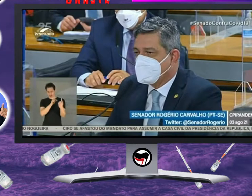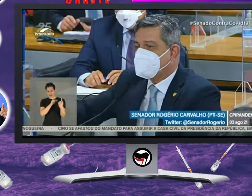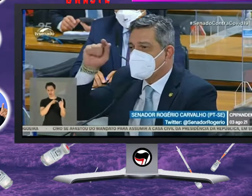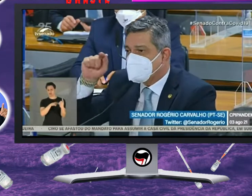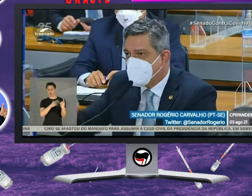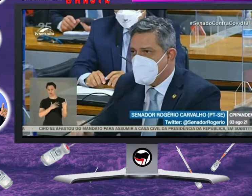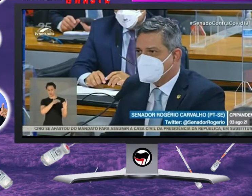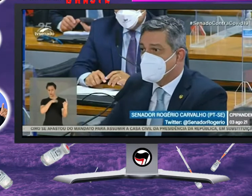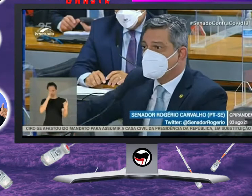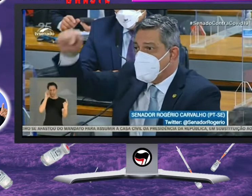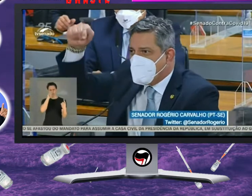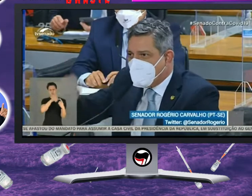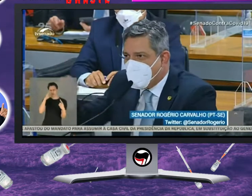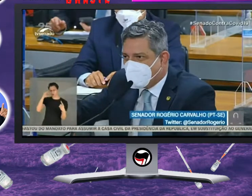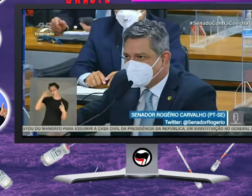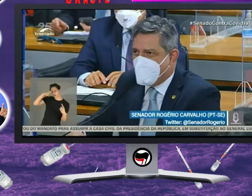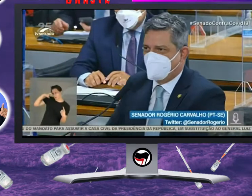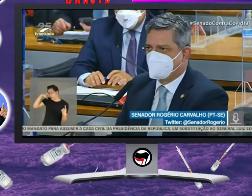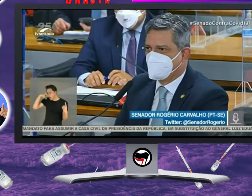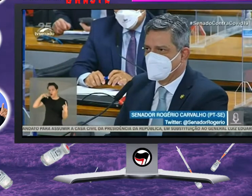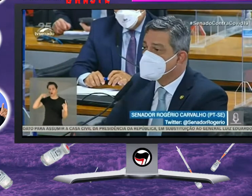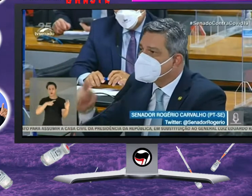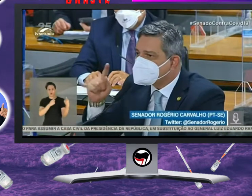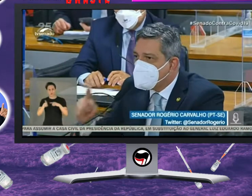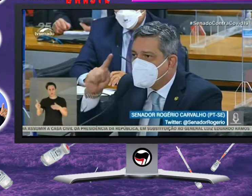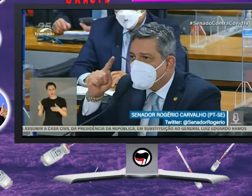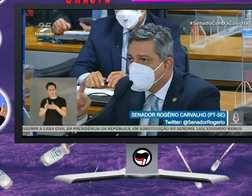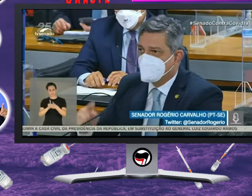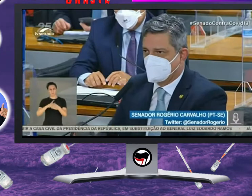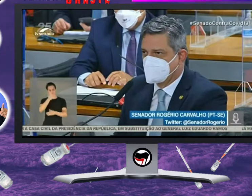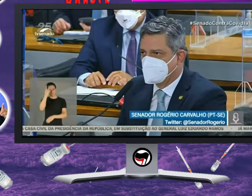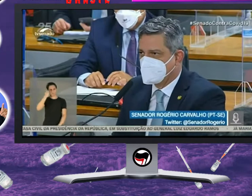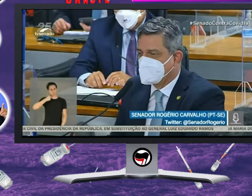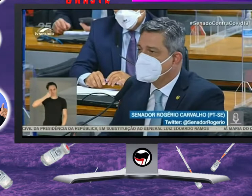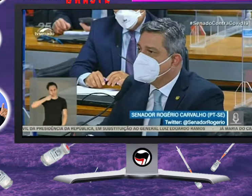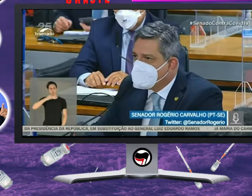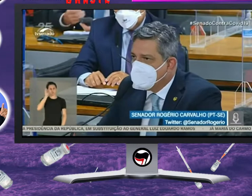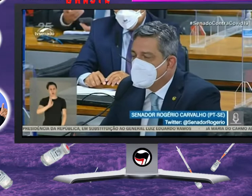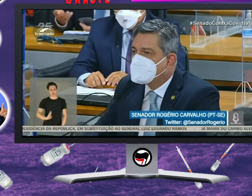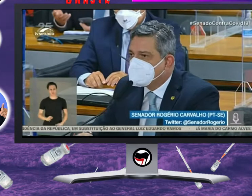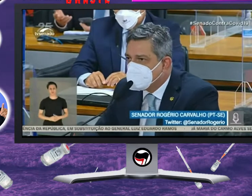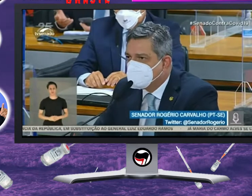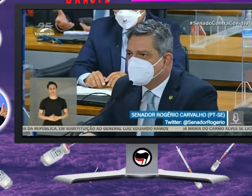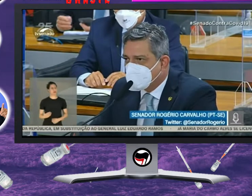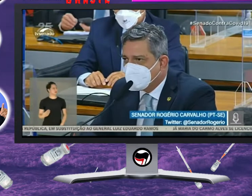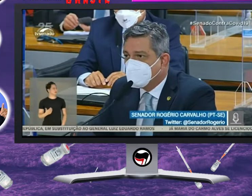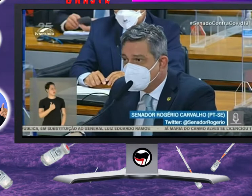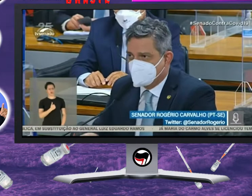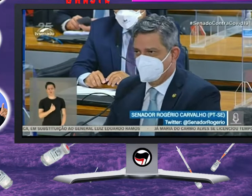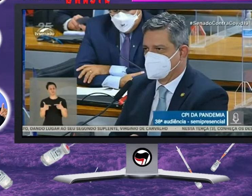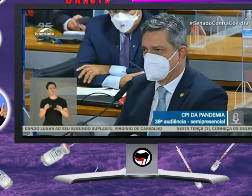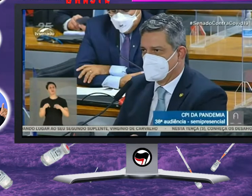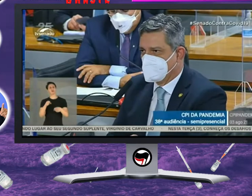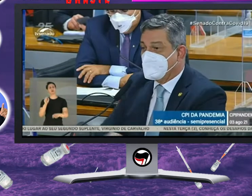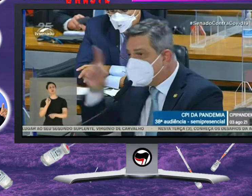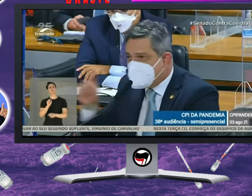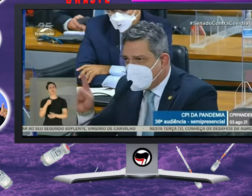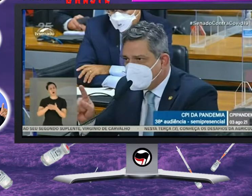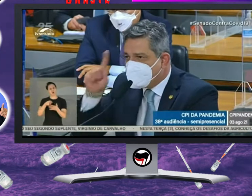fazer espionagem contra um parlamentar, um senador da República, que eu não tenho medo, que ninguém vai